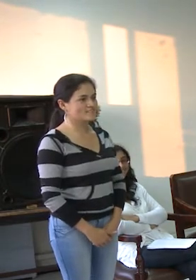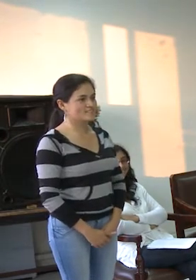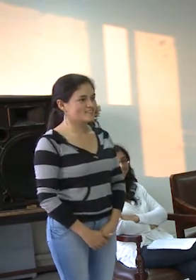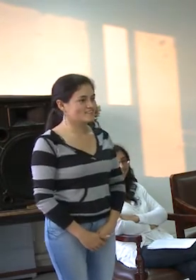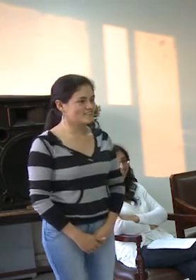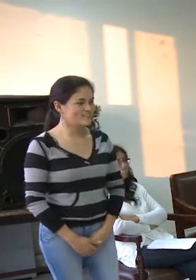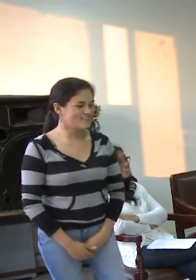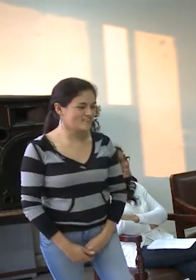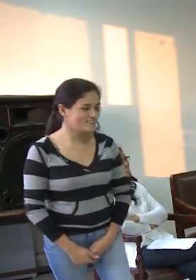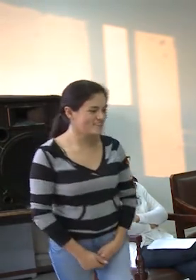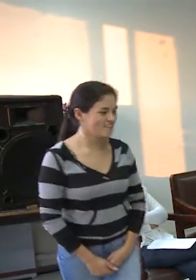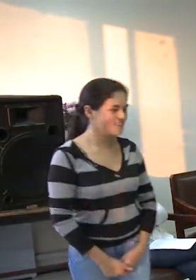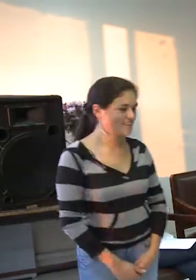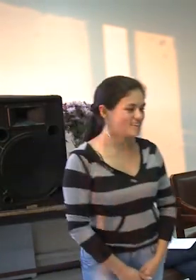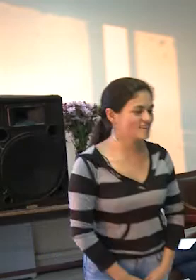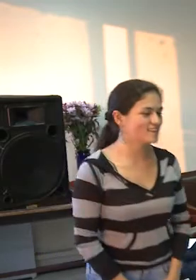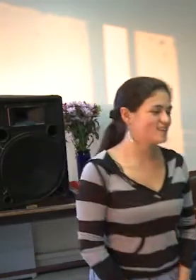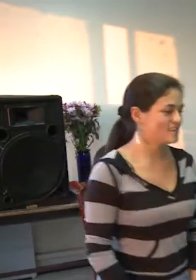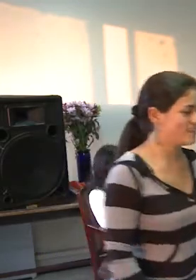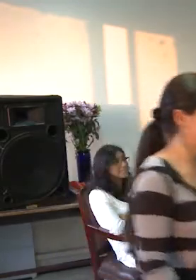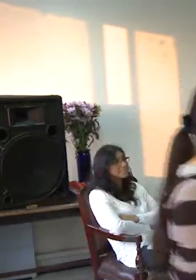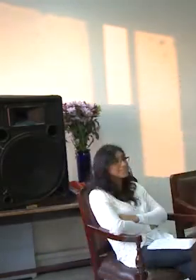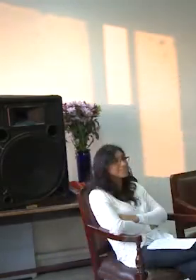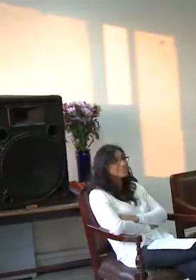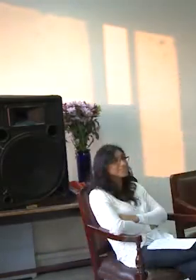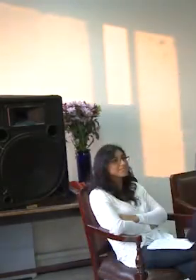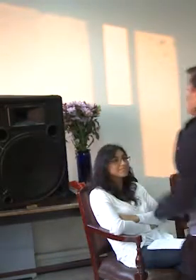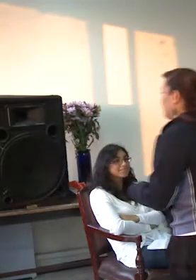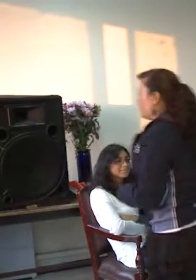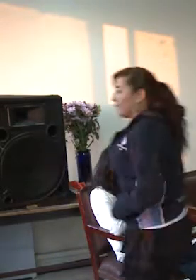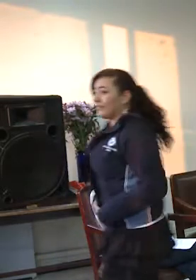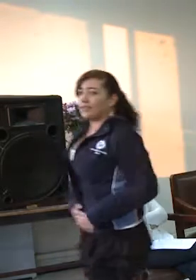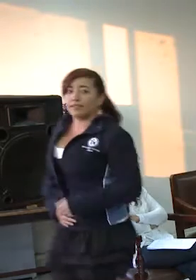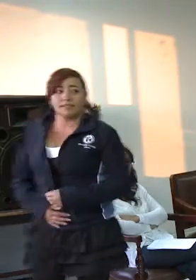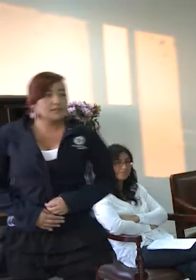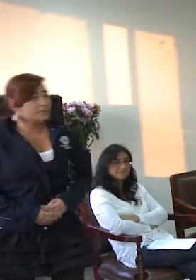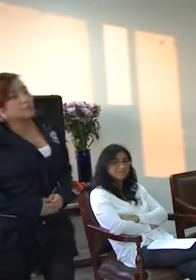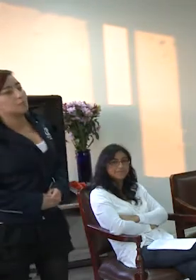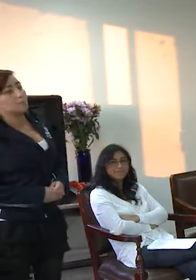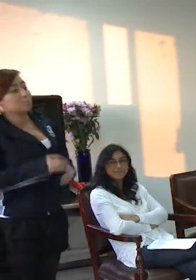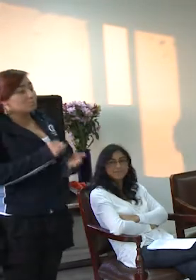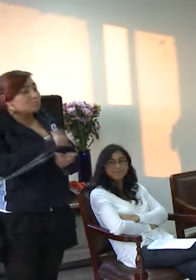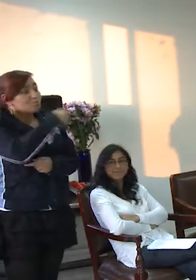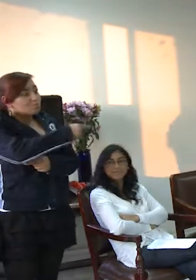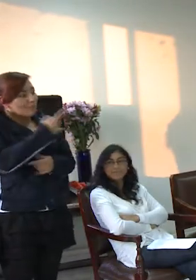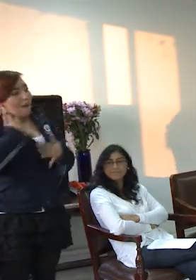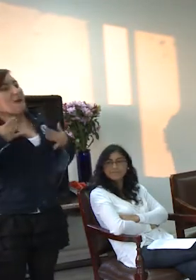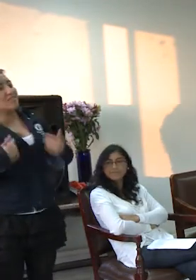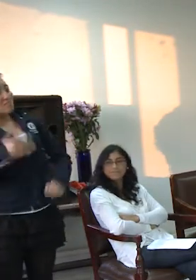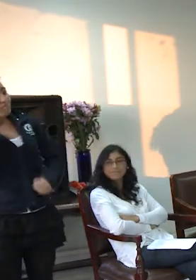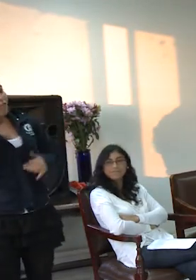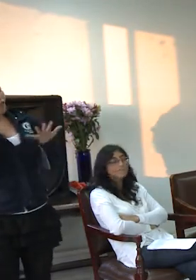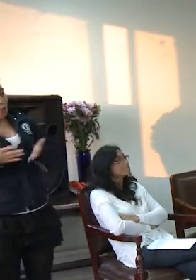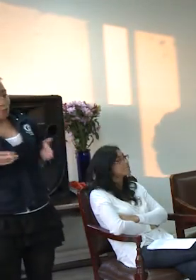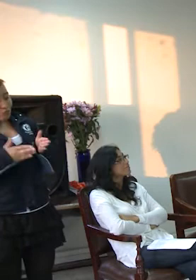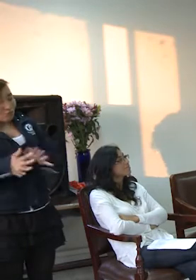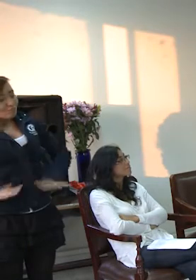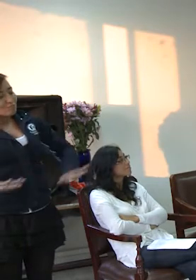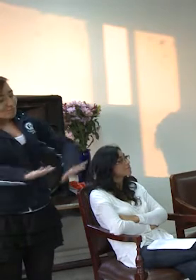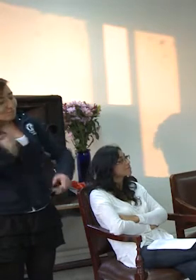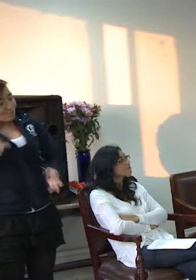Por creer que es posible y necesario recuperar la utopía que desde diferentes escenarios caminamos.